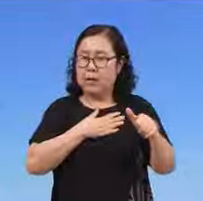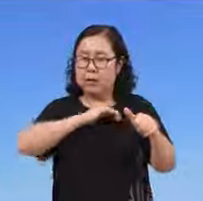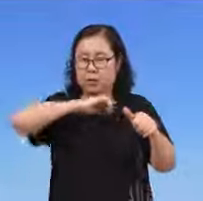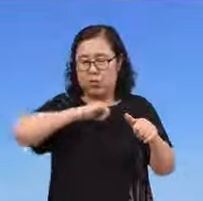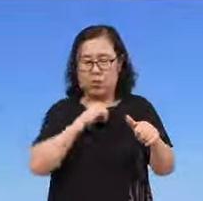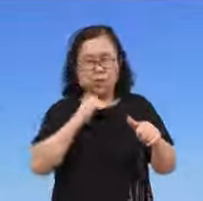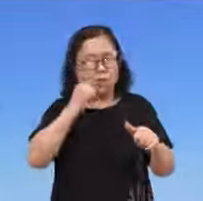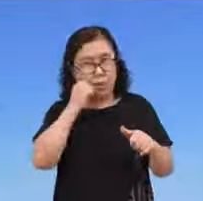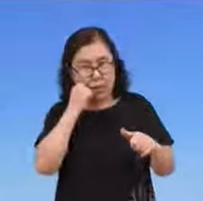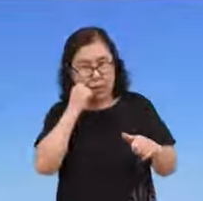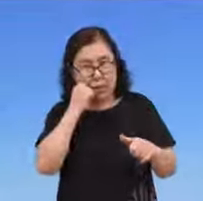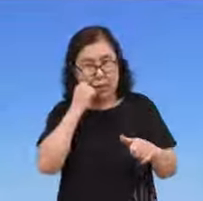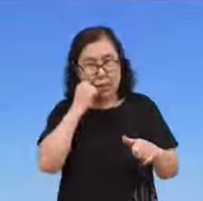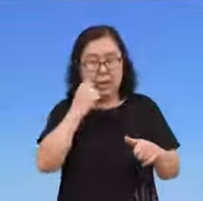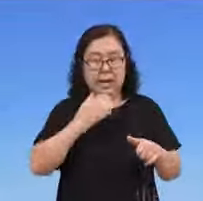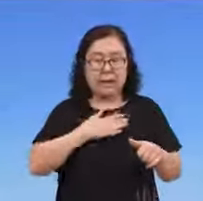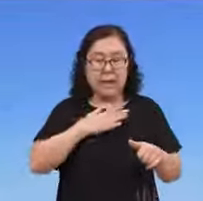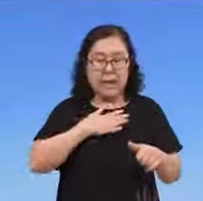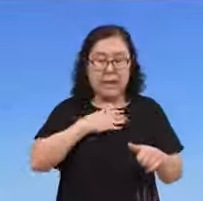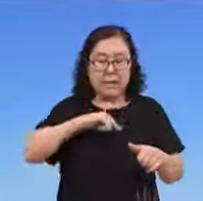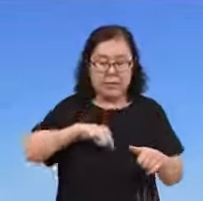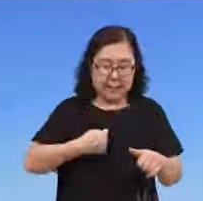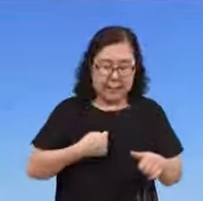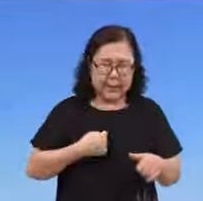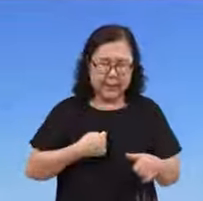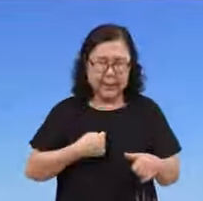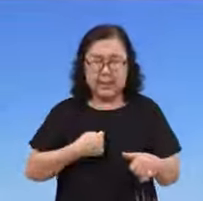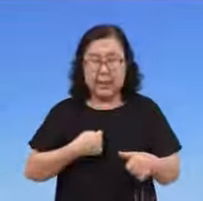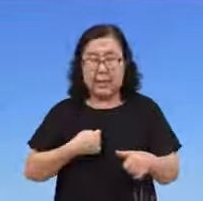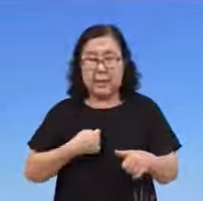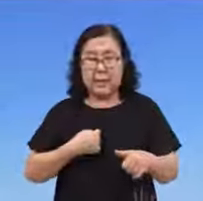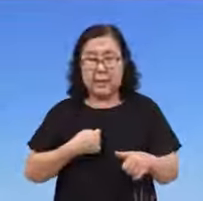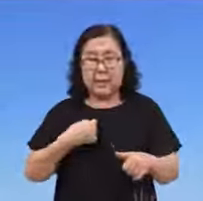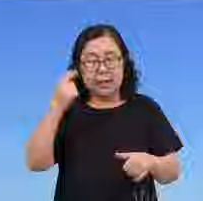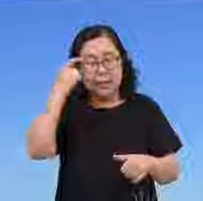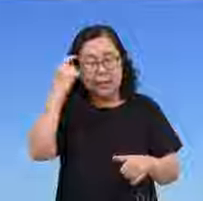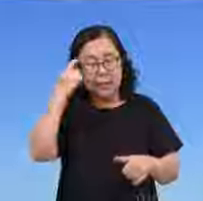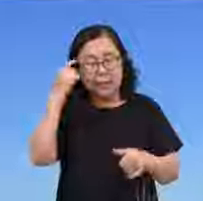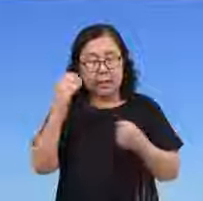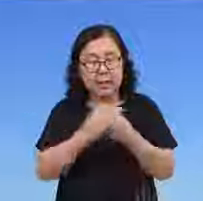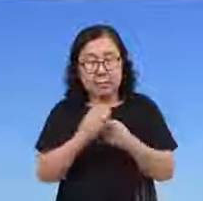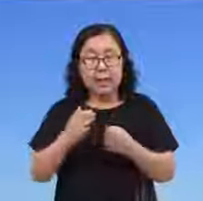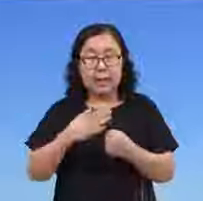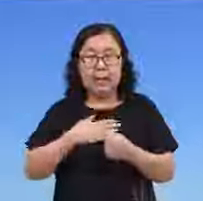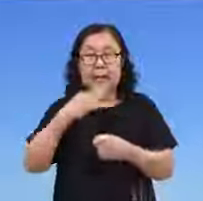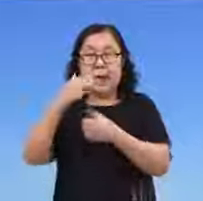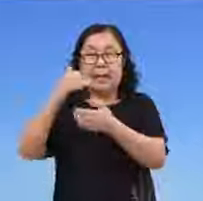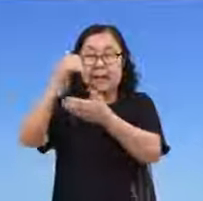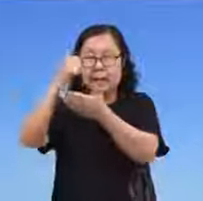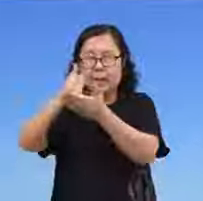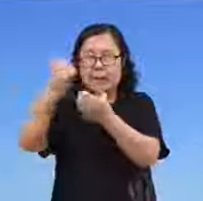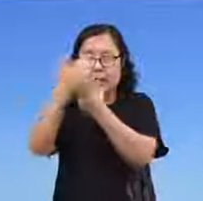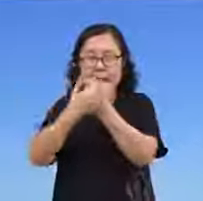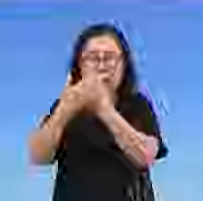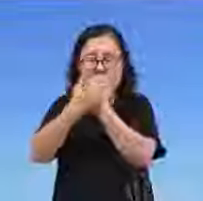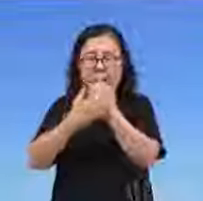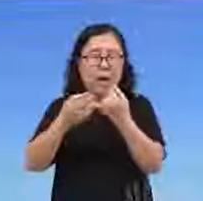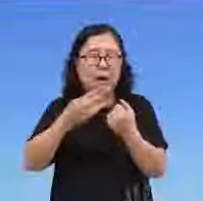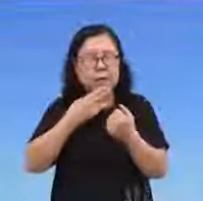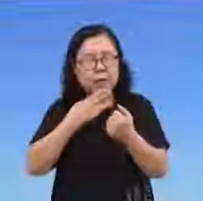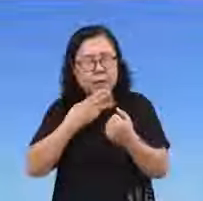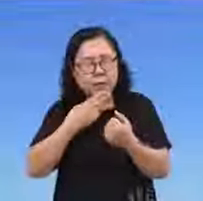부끄러운 나라는 존재를 계속 의지하다가 보니 하나님 불쌍히 여겨주시기 원합니다. 아버지 하나님 은혜가